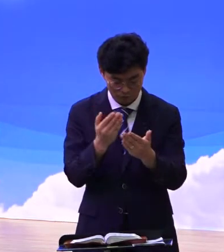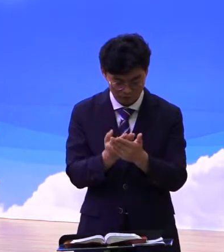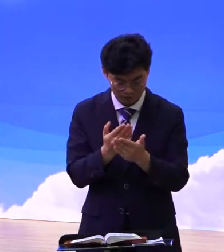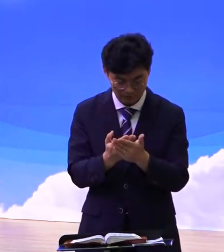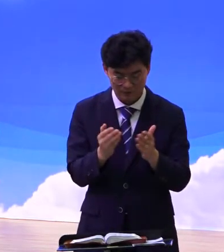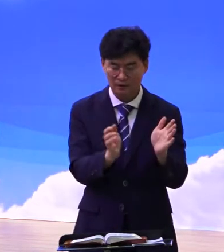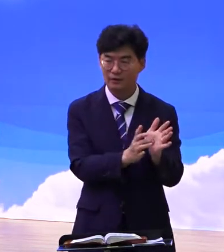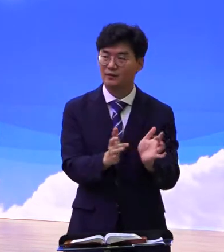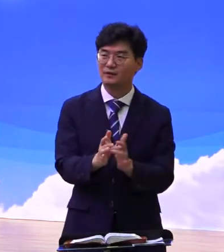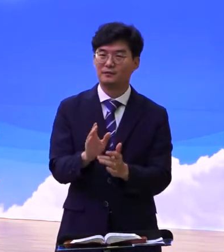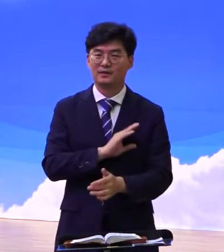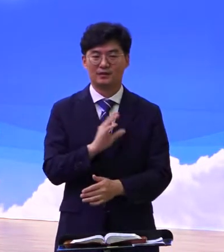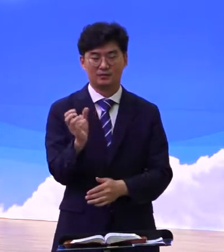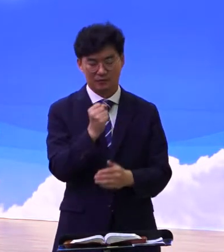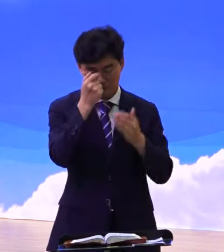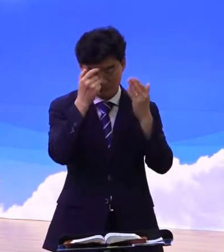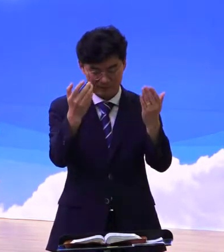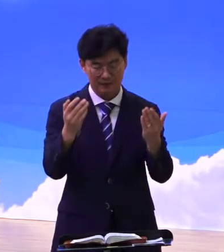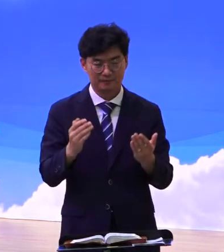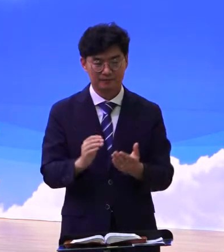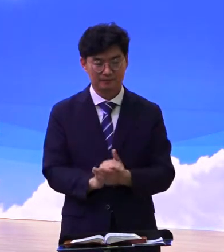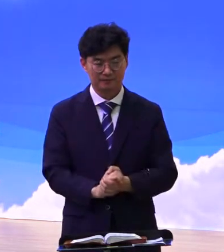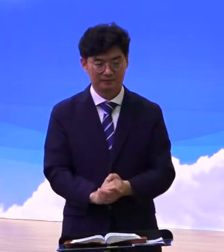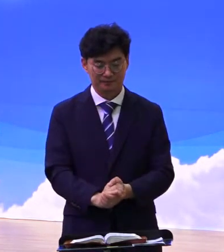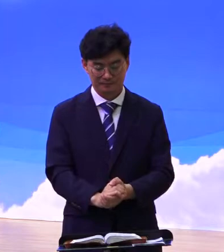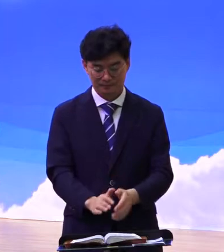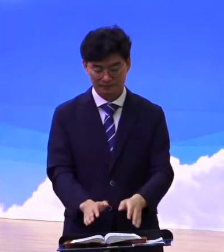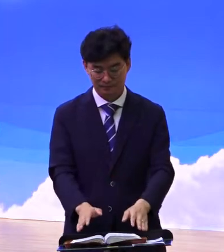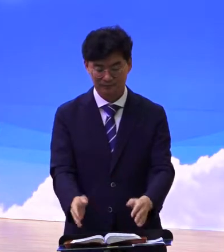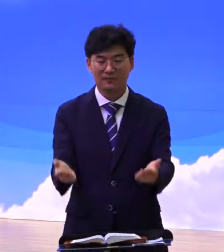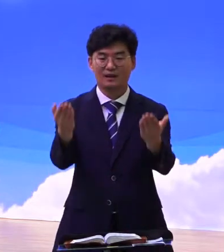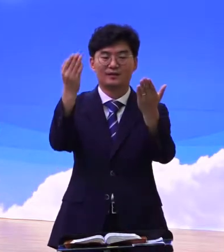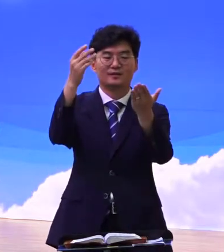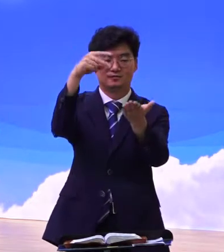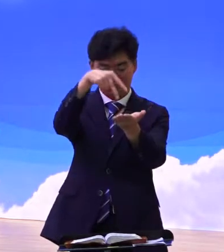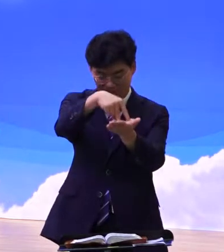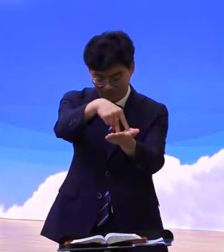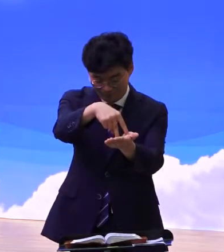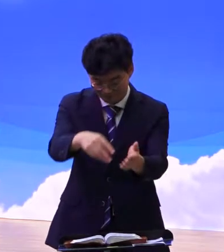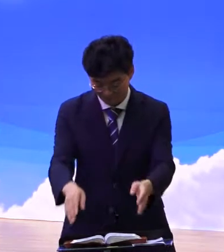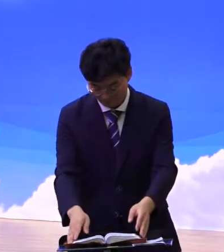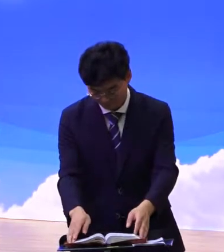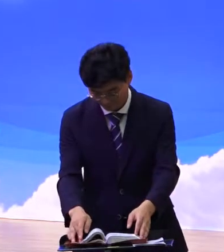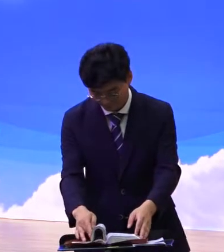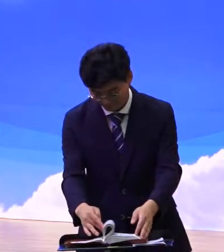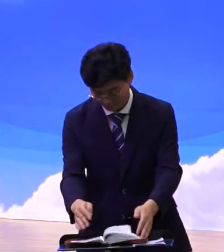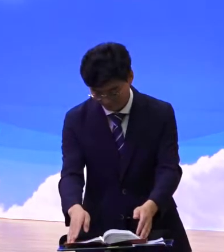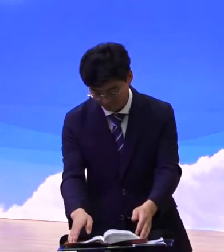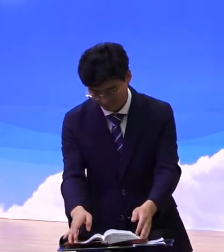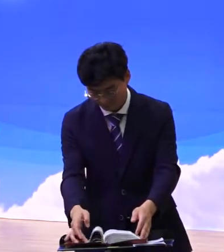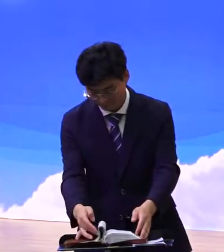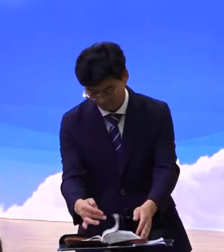이름으로 기도합니다. 아멘. 네, 다 같이 일어나셔서 별단 찬송을 부르며